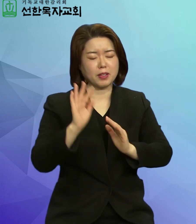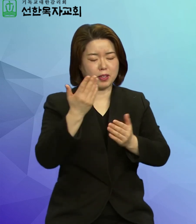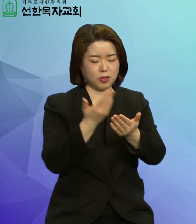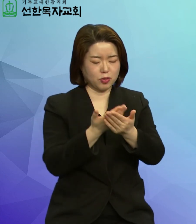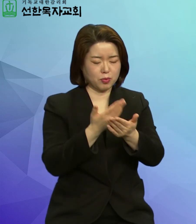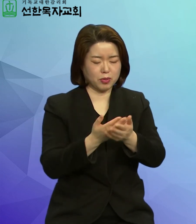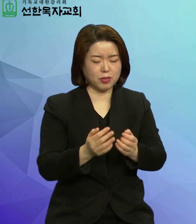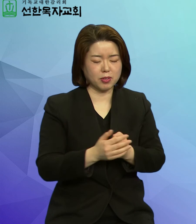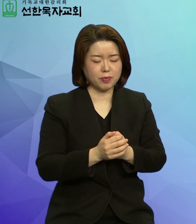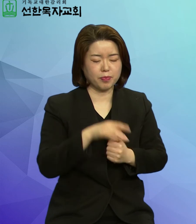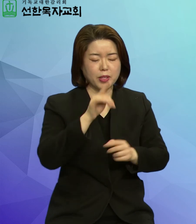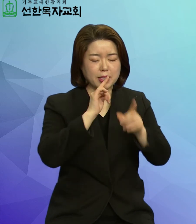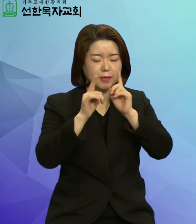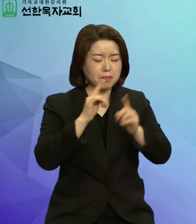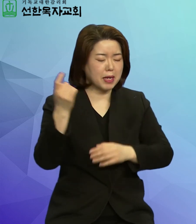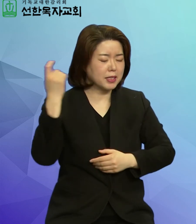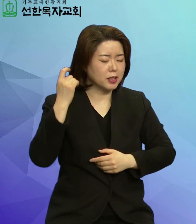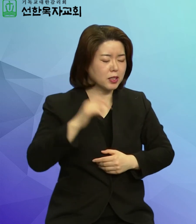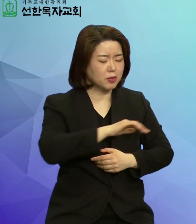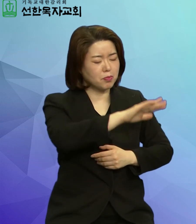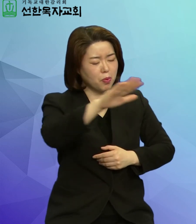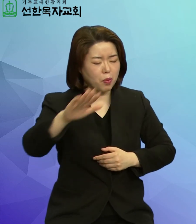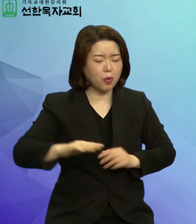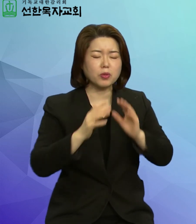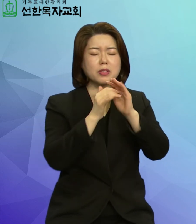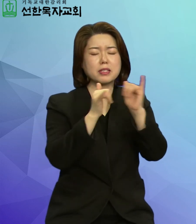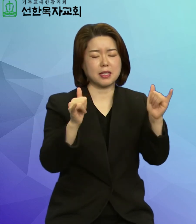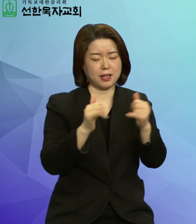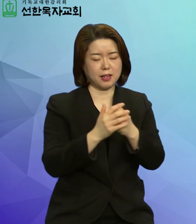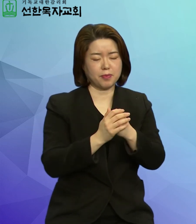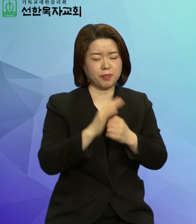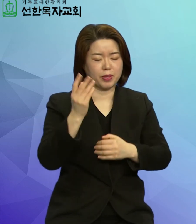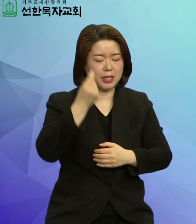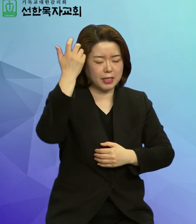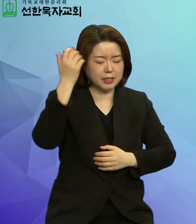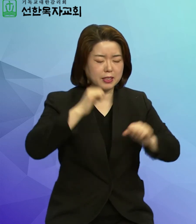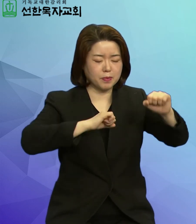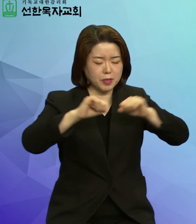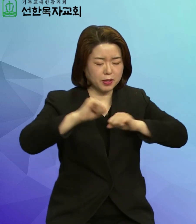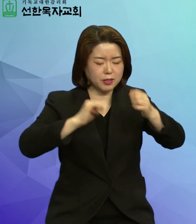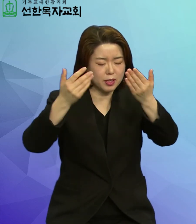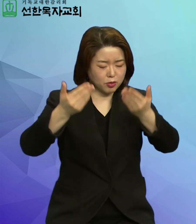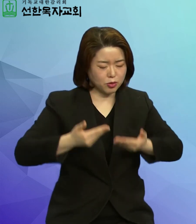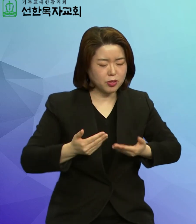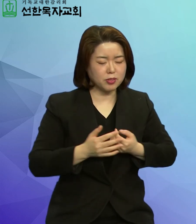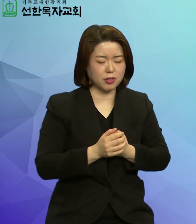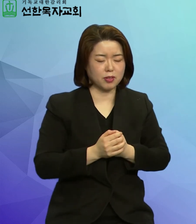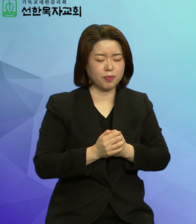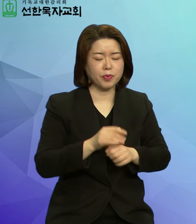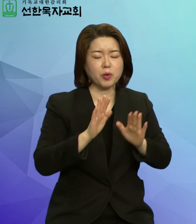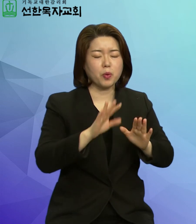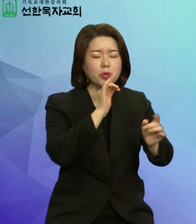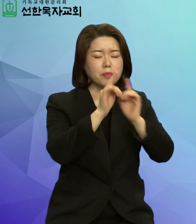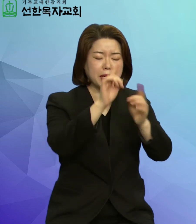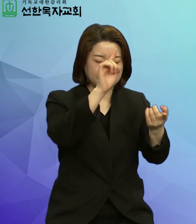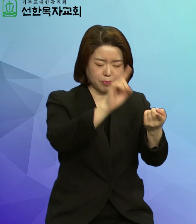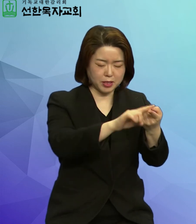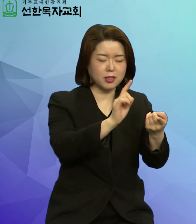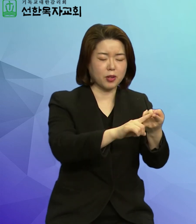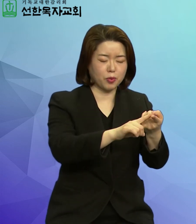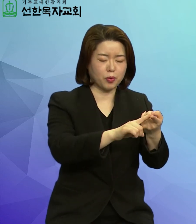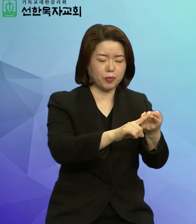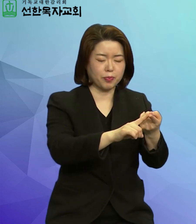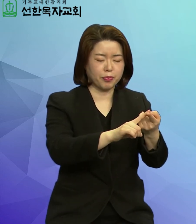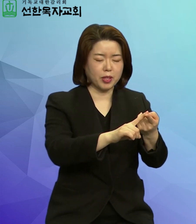원합니다. 오늘 이 말씀을 듣는 모든 성도들에게 성령님 역사해 주셔서 오늘